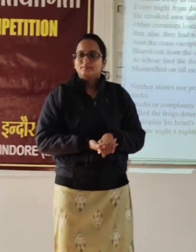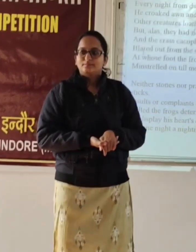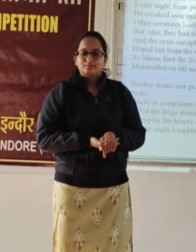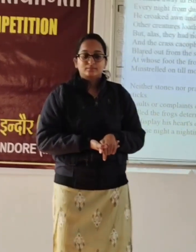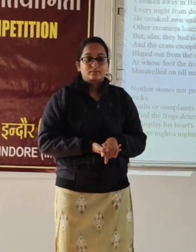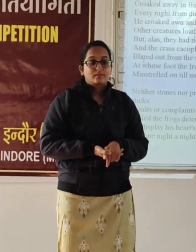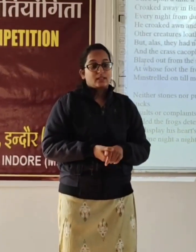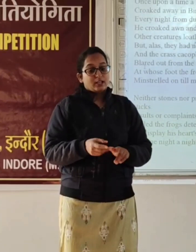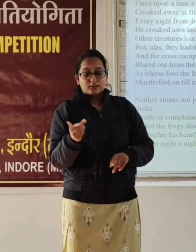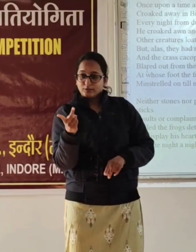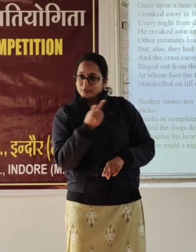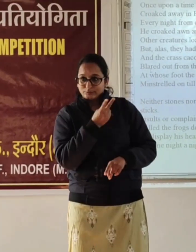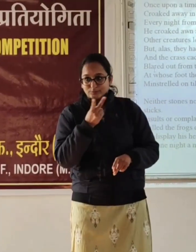दोनों की रेस हुई